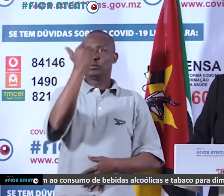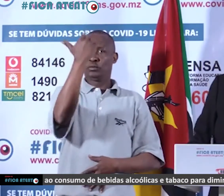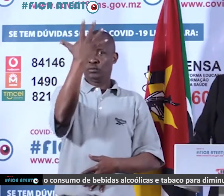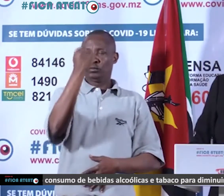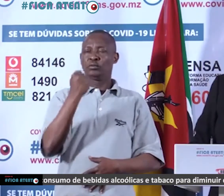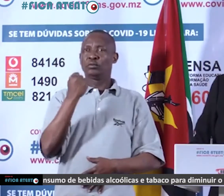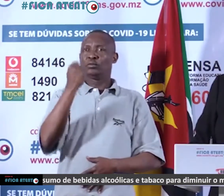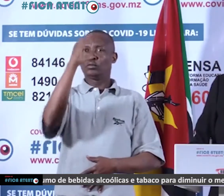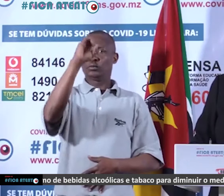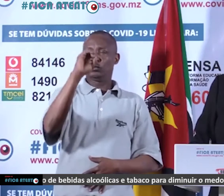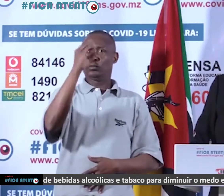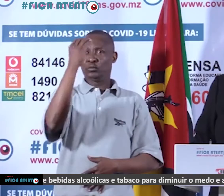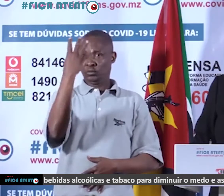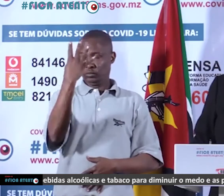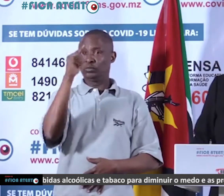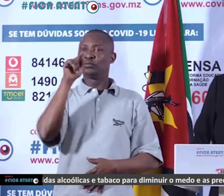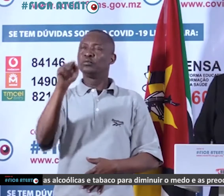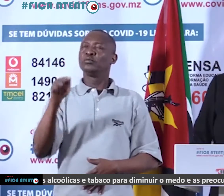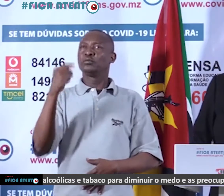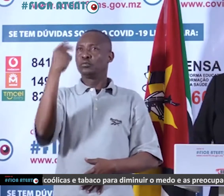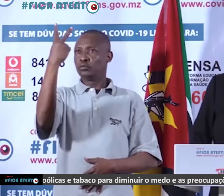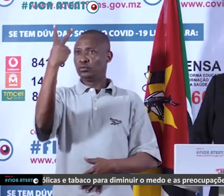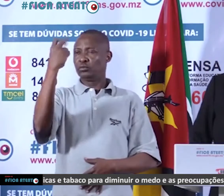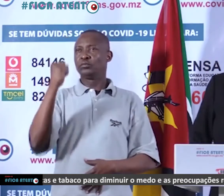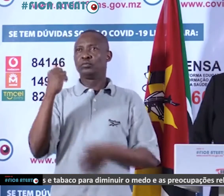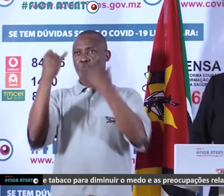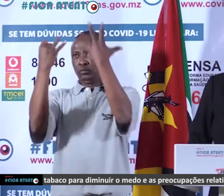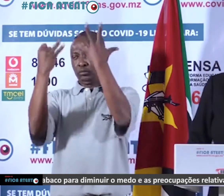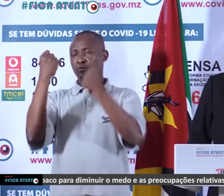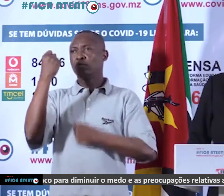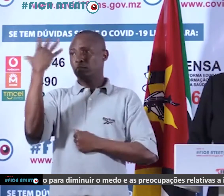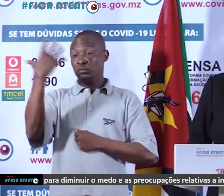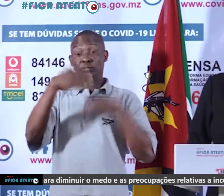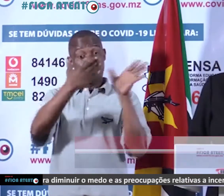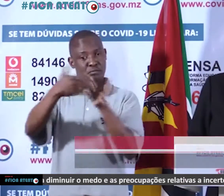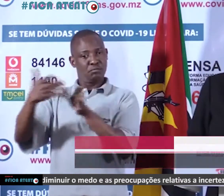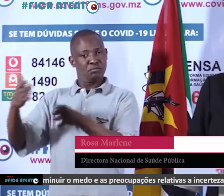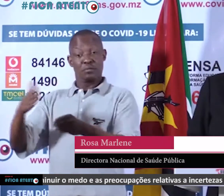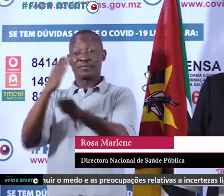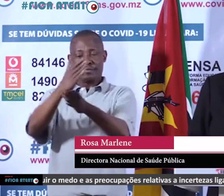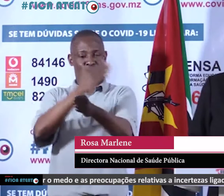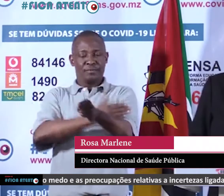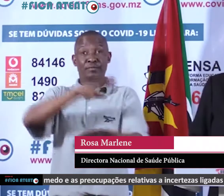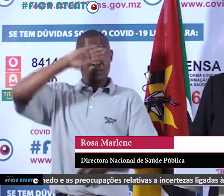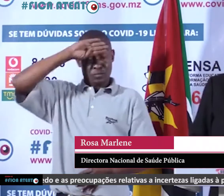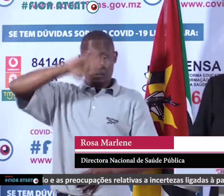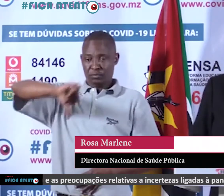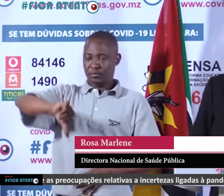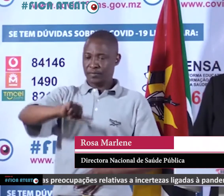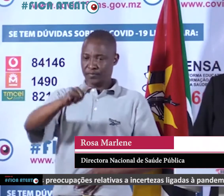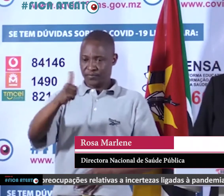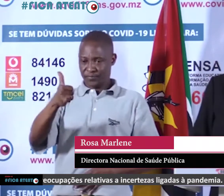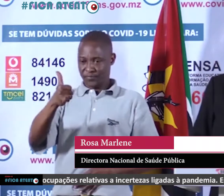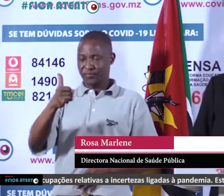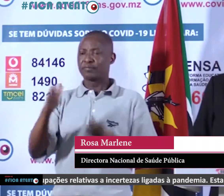4.535.245 pessoas completamente recuperadas. E como é que nós estamos em relação à evolução da pandemia do Covid-19